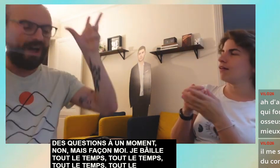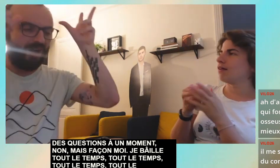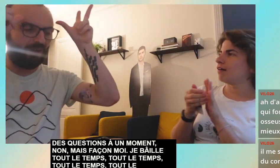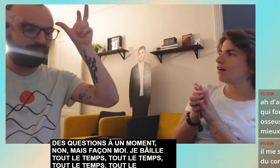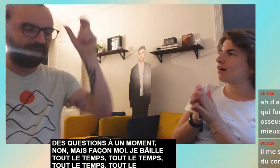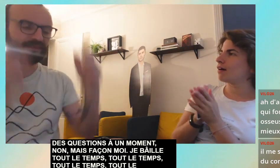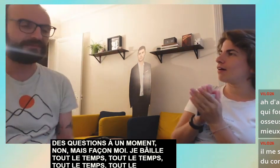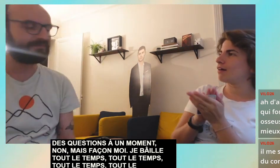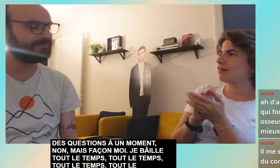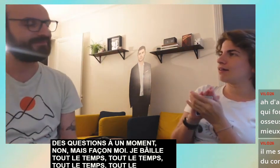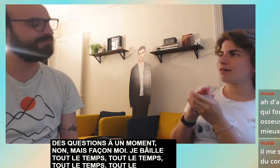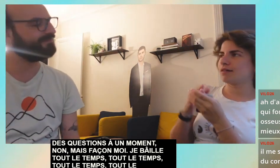Enfer.